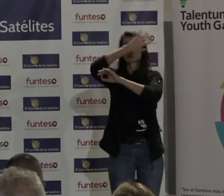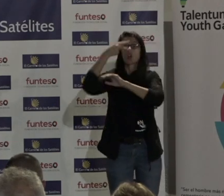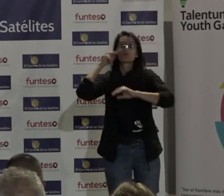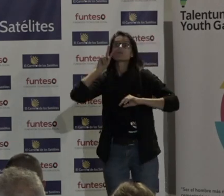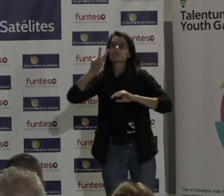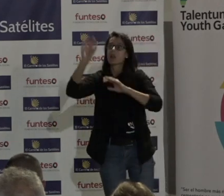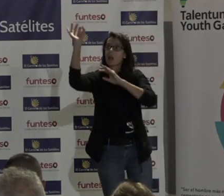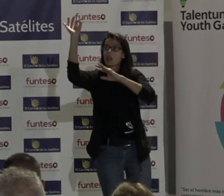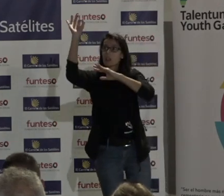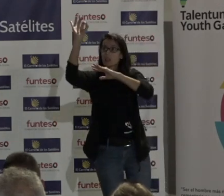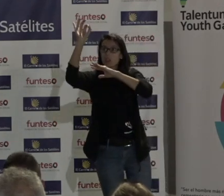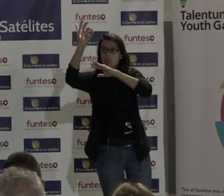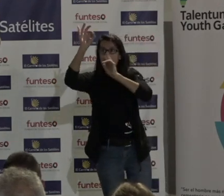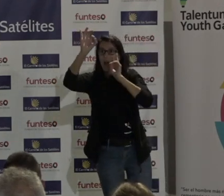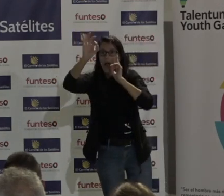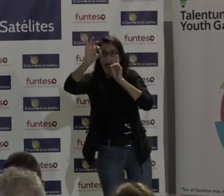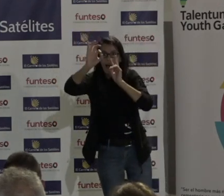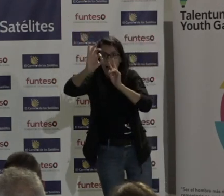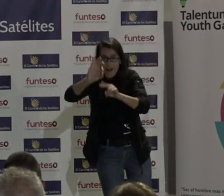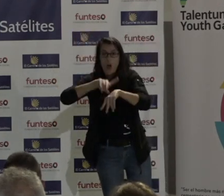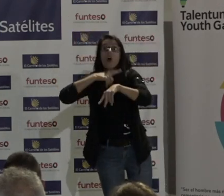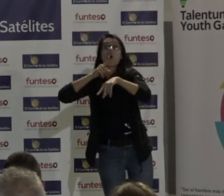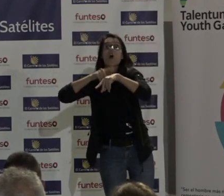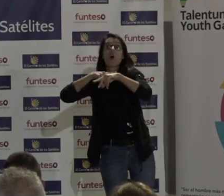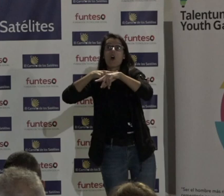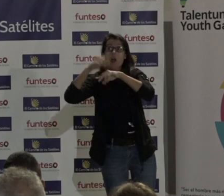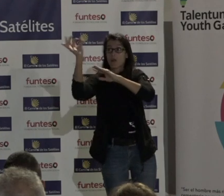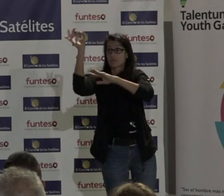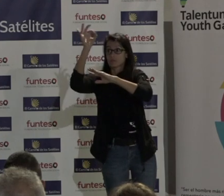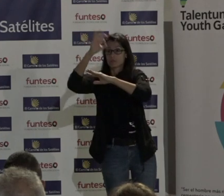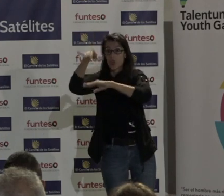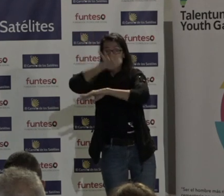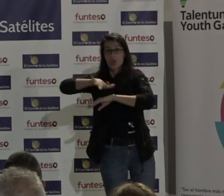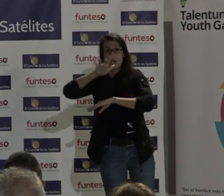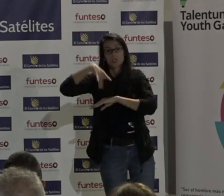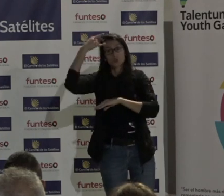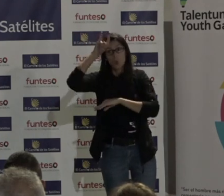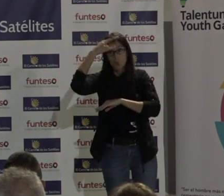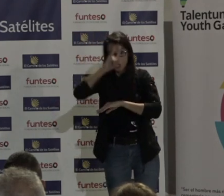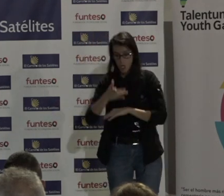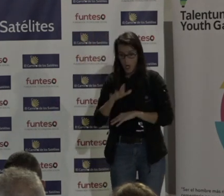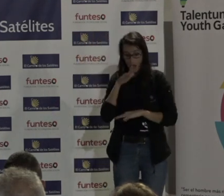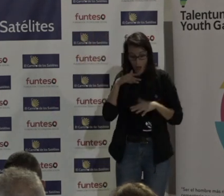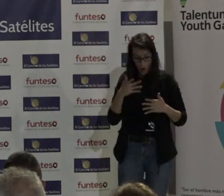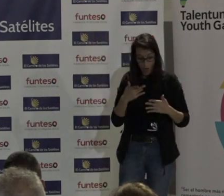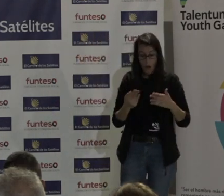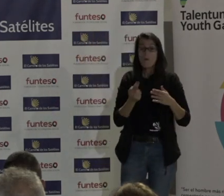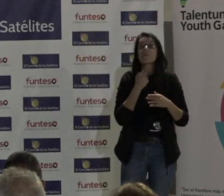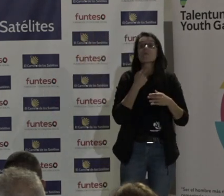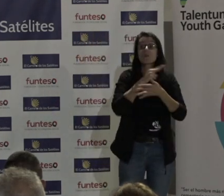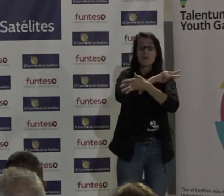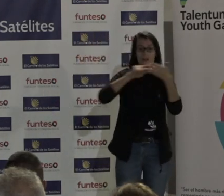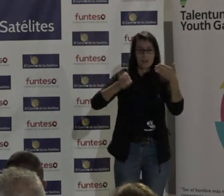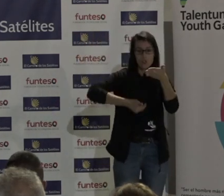ver el Ara Solis en Tourignan. Aún hoy, la Voz de Galicia todos los años nos da la